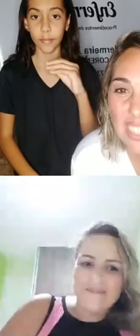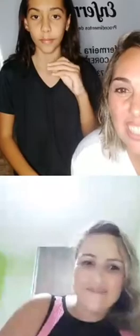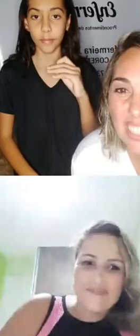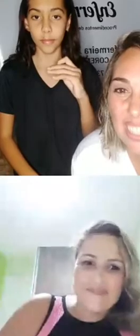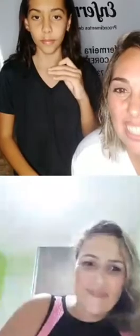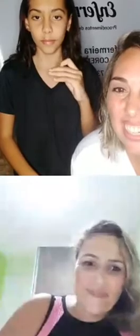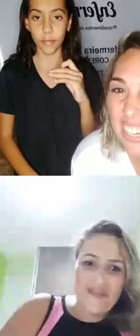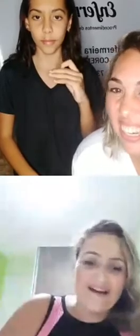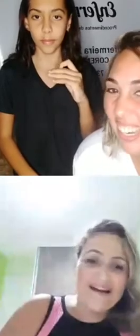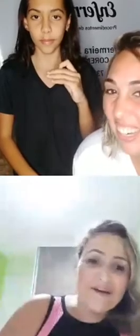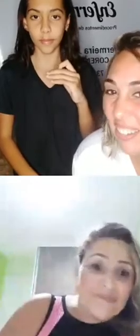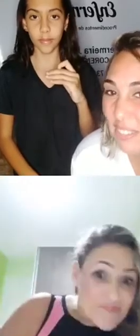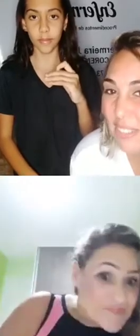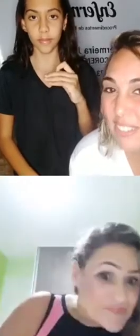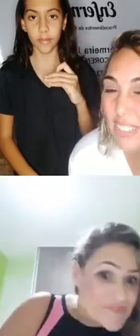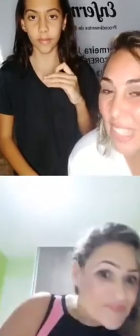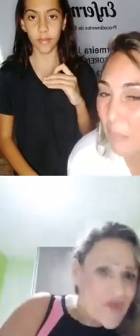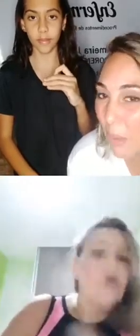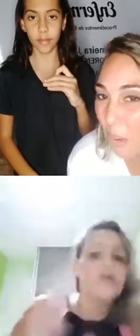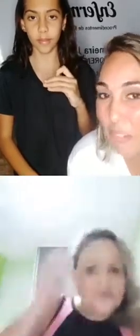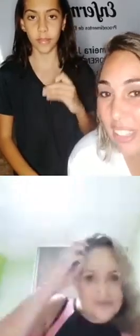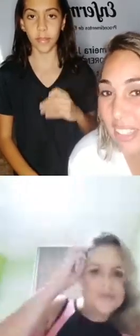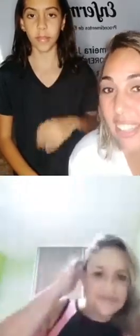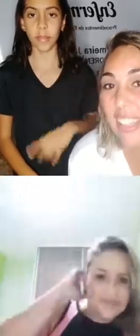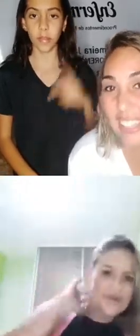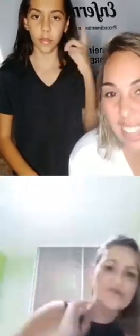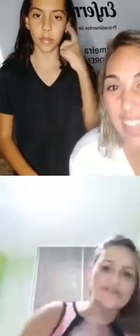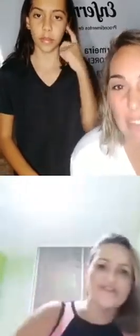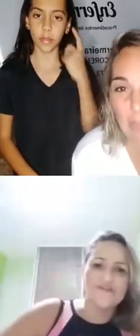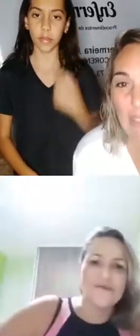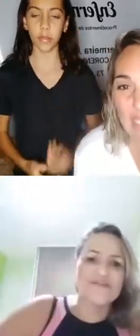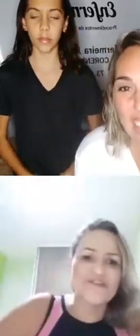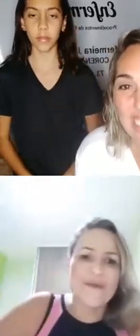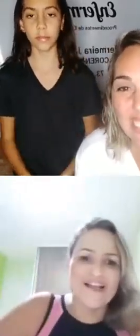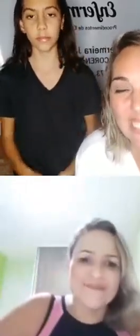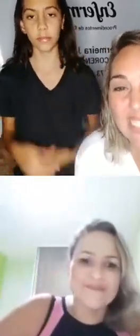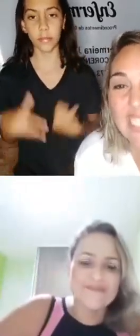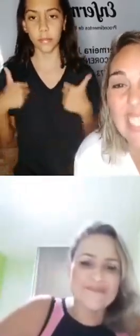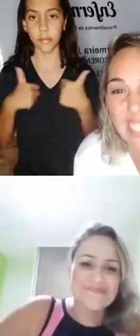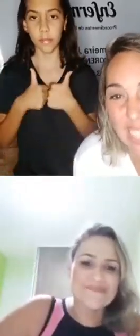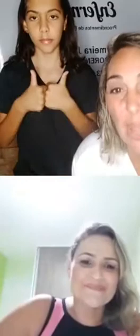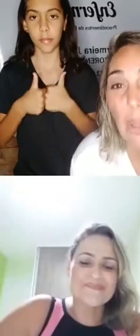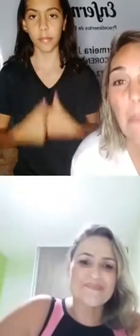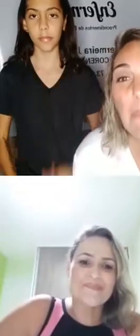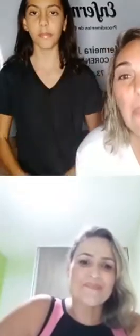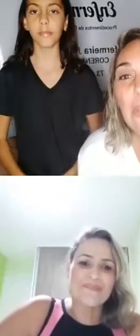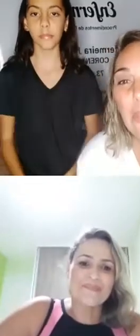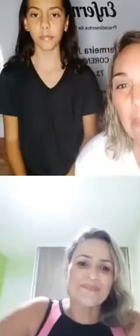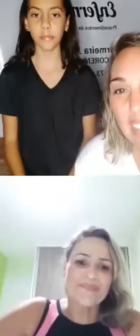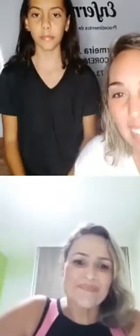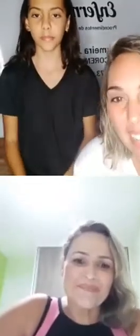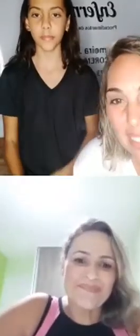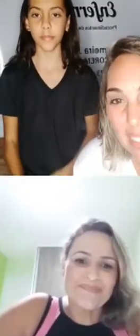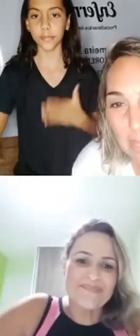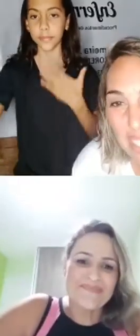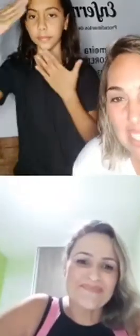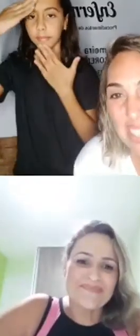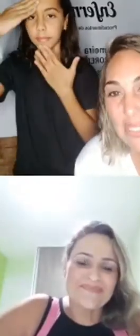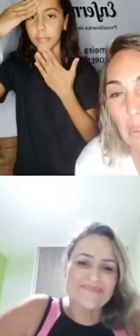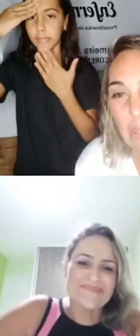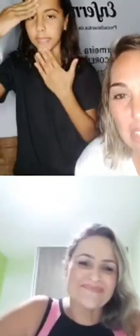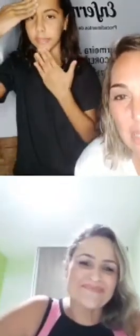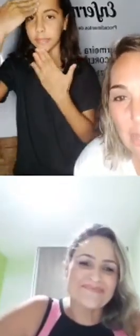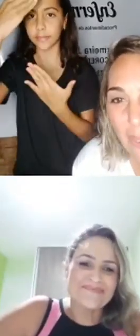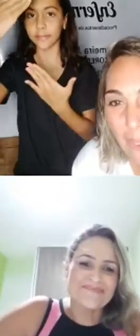ouve? Hã? Você me Ouço. ouve? Estou ouvindo Perfeito. bem. Muito obrigada por ter